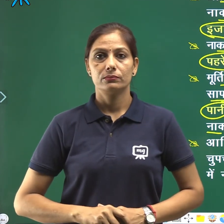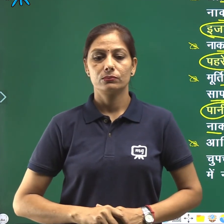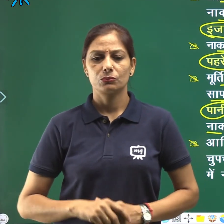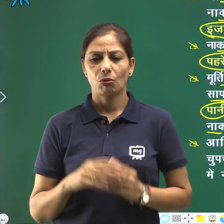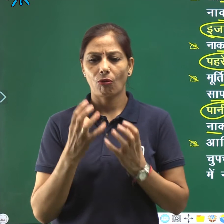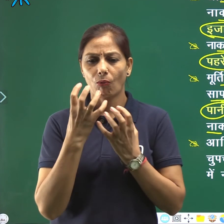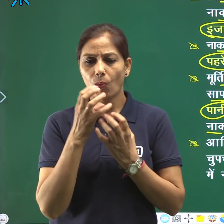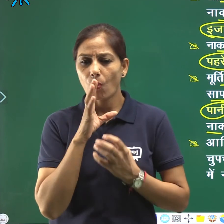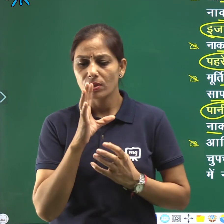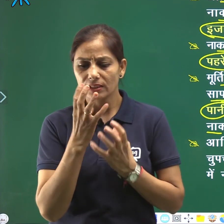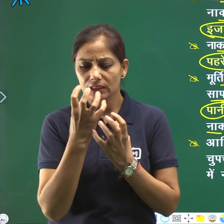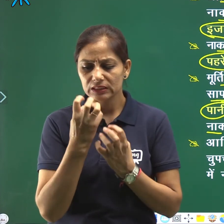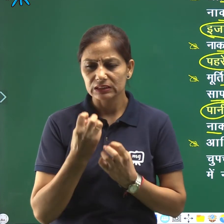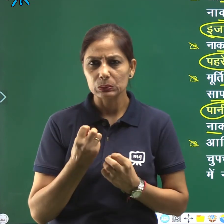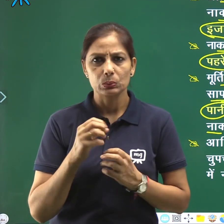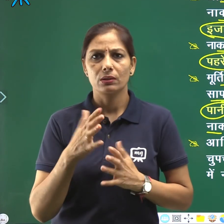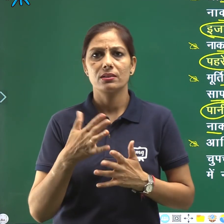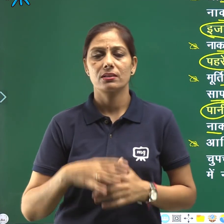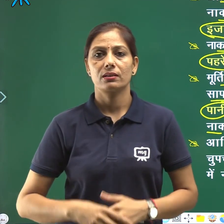सूख नहीं जाए।